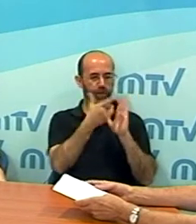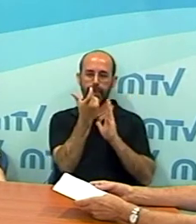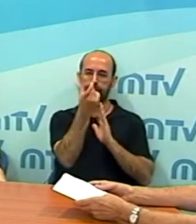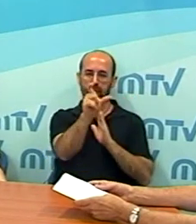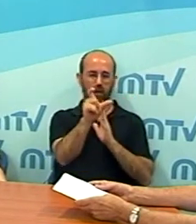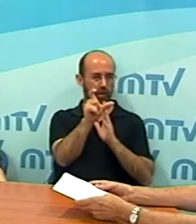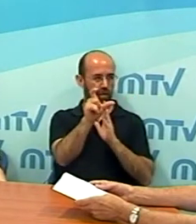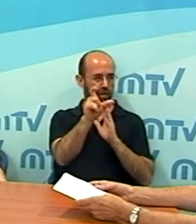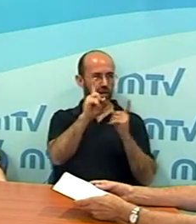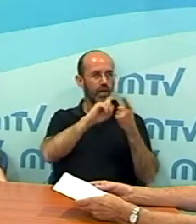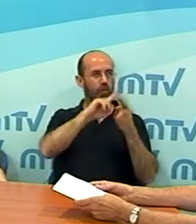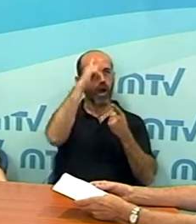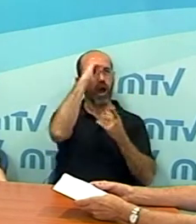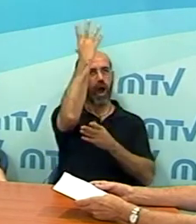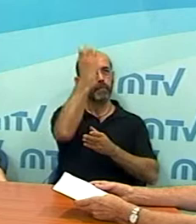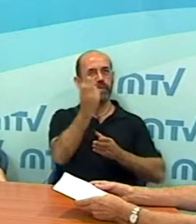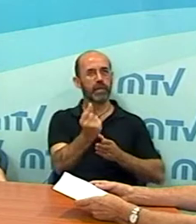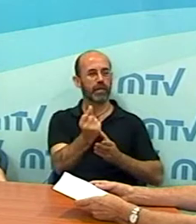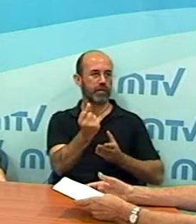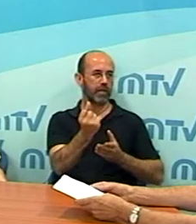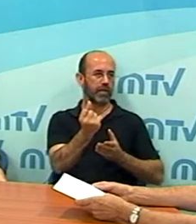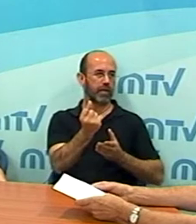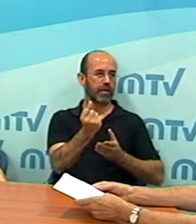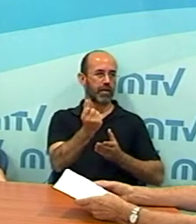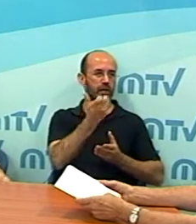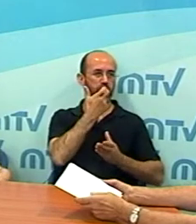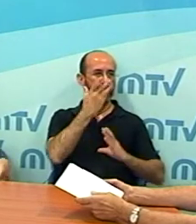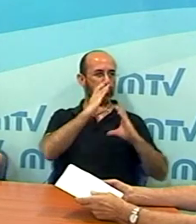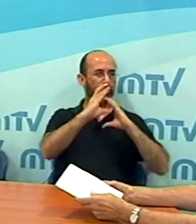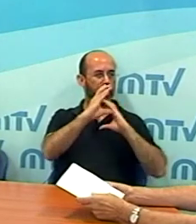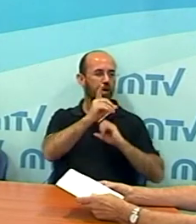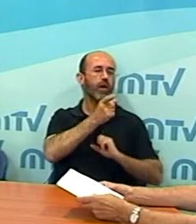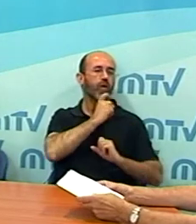palabras de ese tipo abstractas, ustedes se comunican.